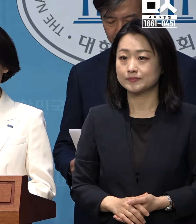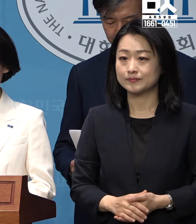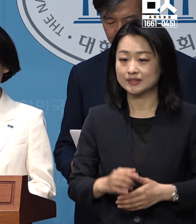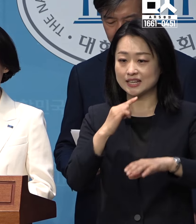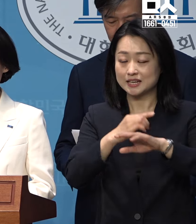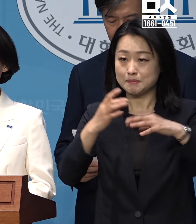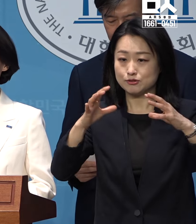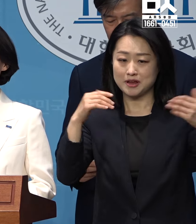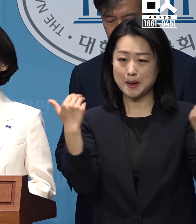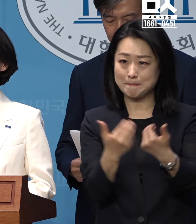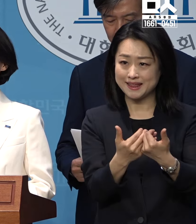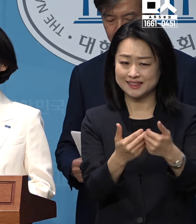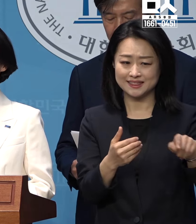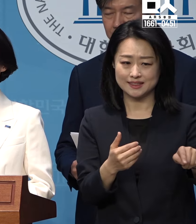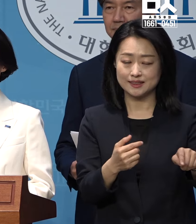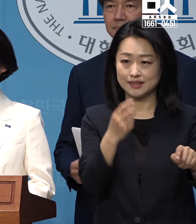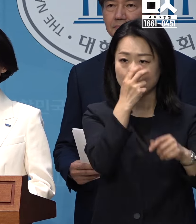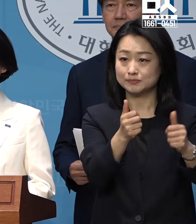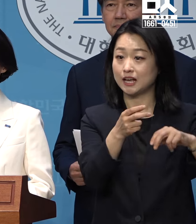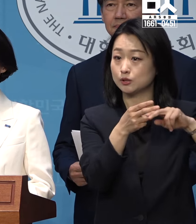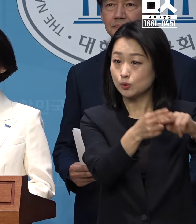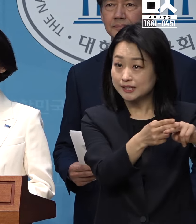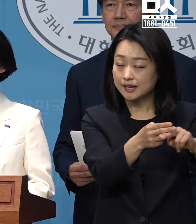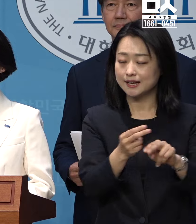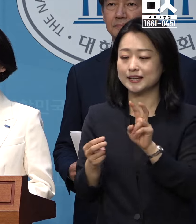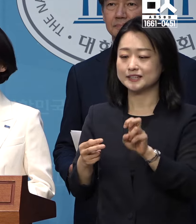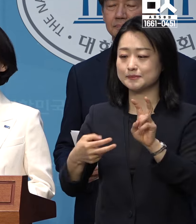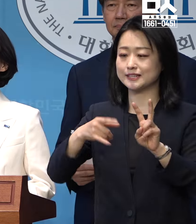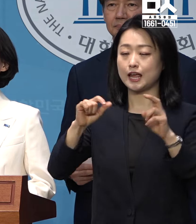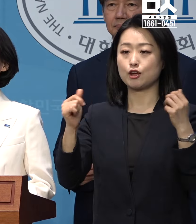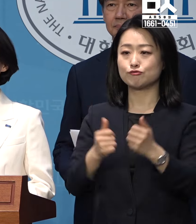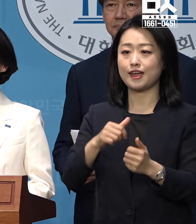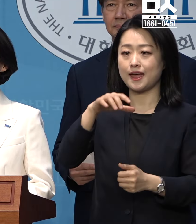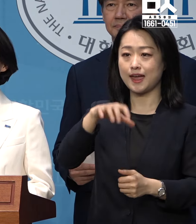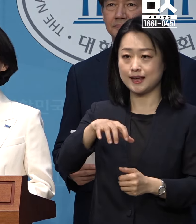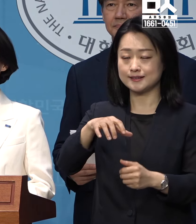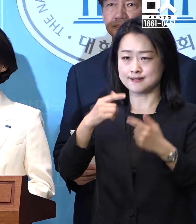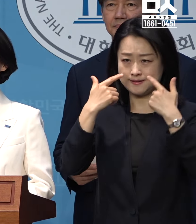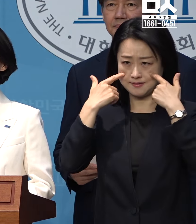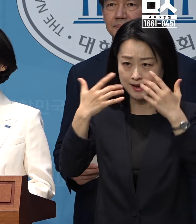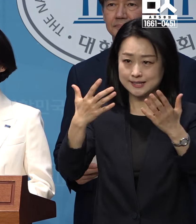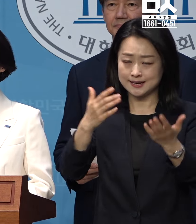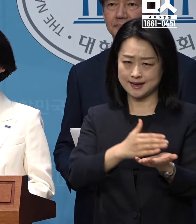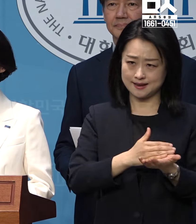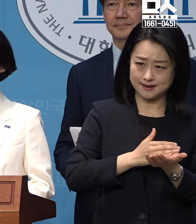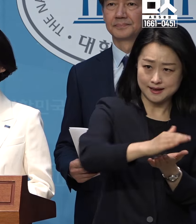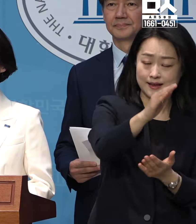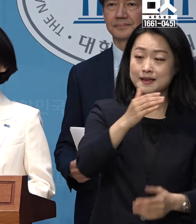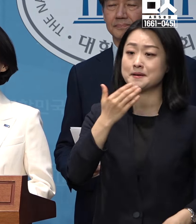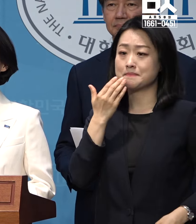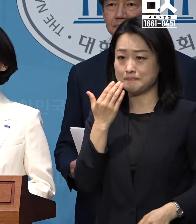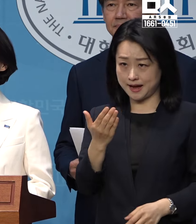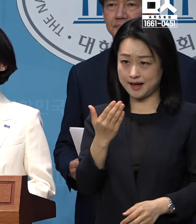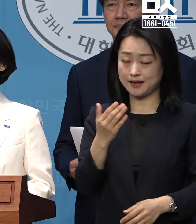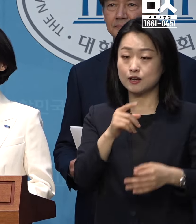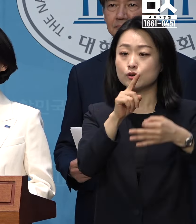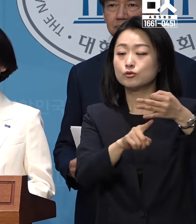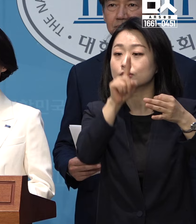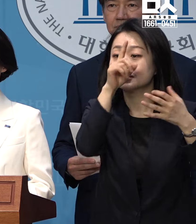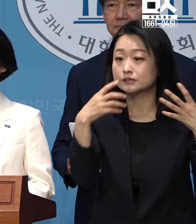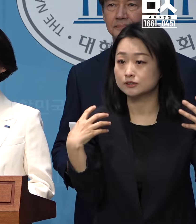반민주주의의 상징이 돼버린 검찰 독재를 22대 국회에서 반드시 종식시키겠습니다.